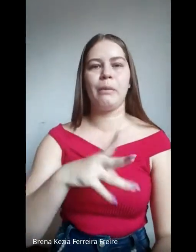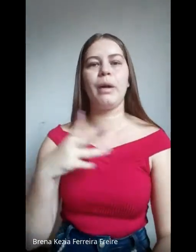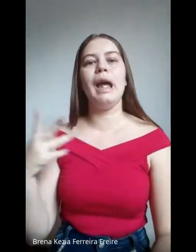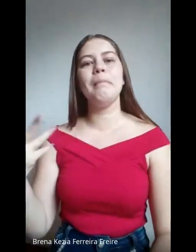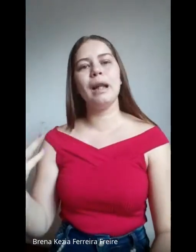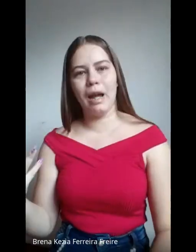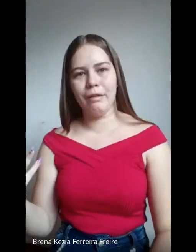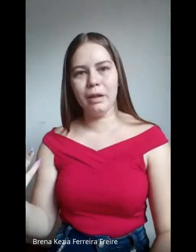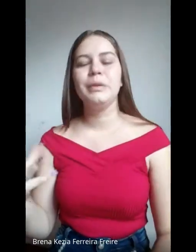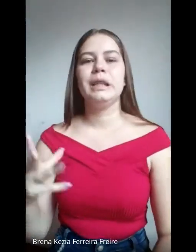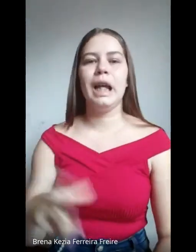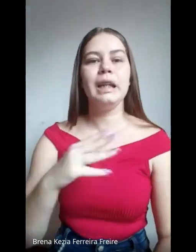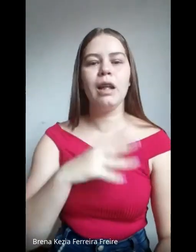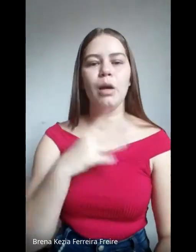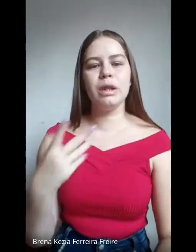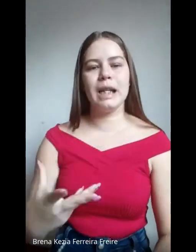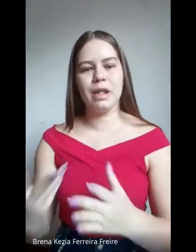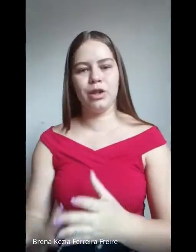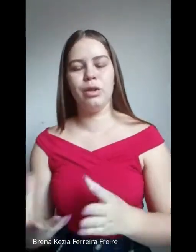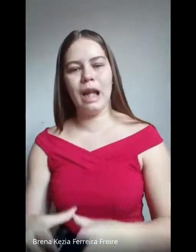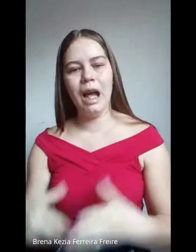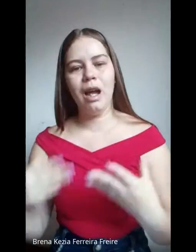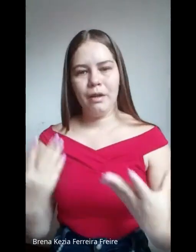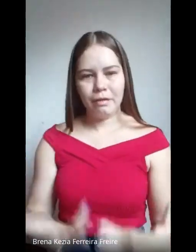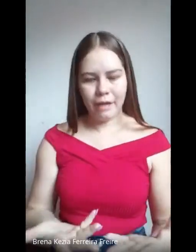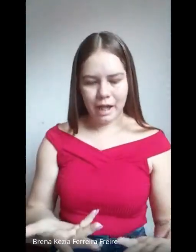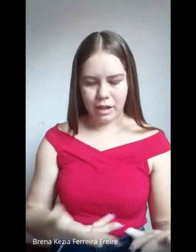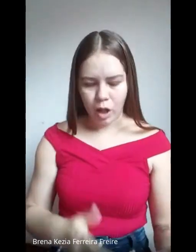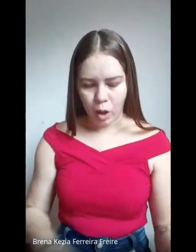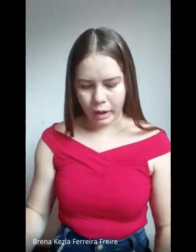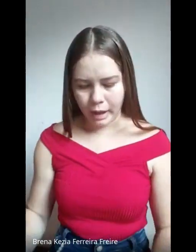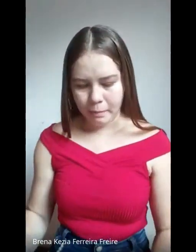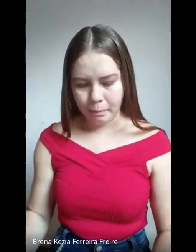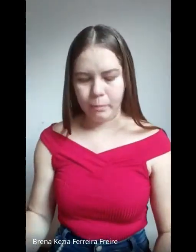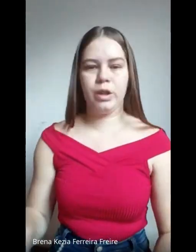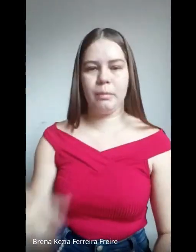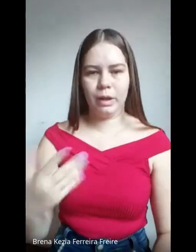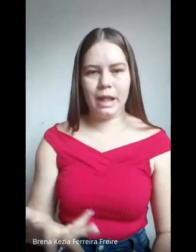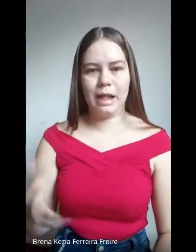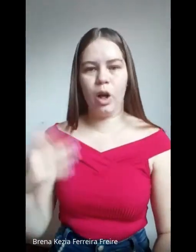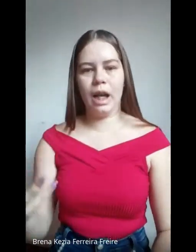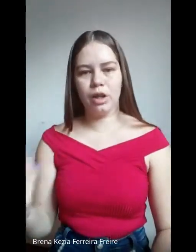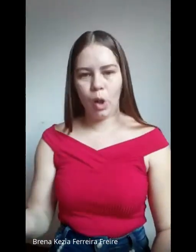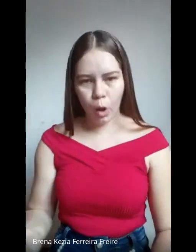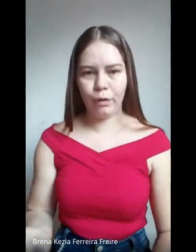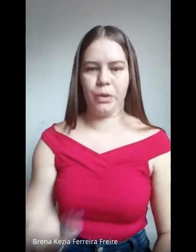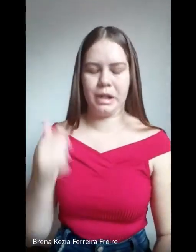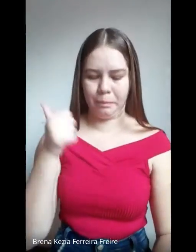qualquer palavra, né, que não mudasse o sentido da frase, ok? Poderia ser coragem ou força.